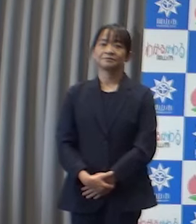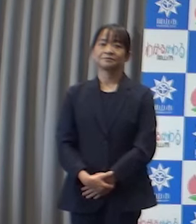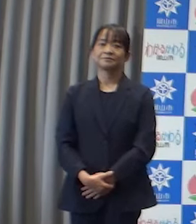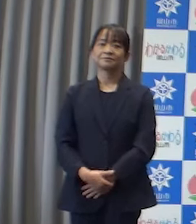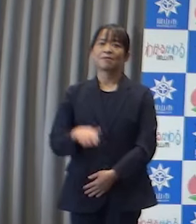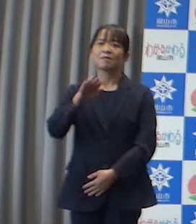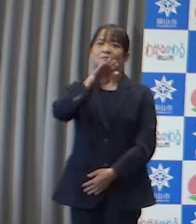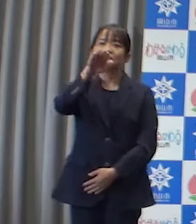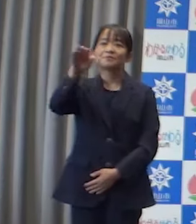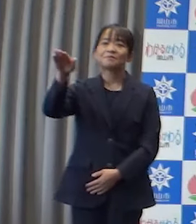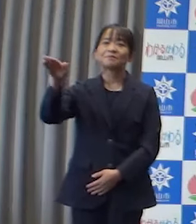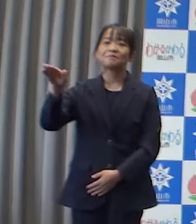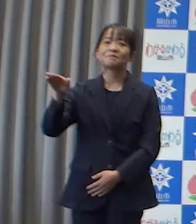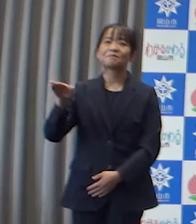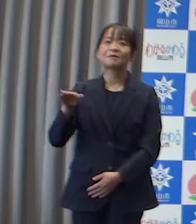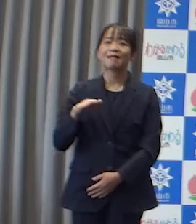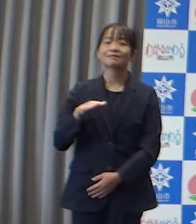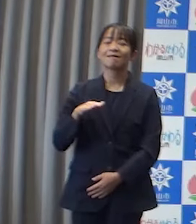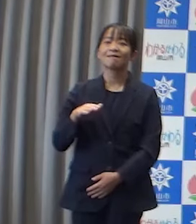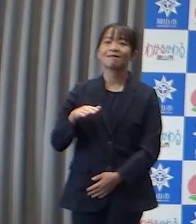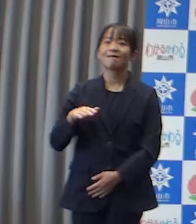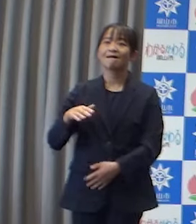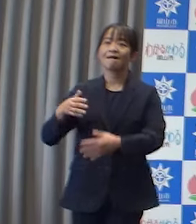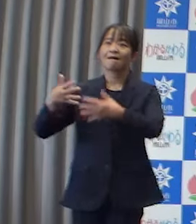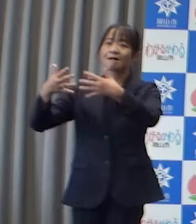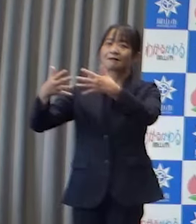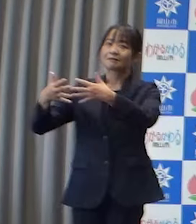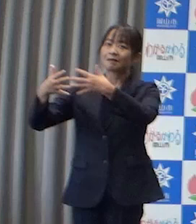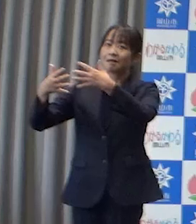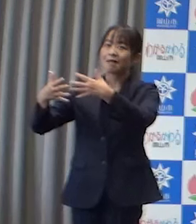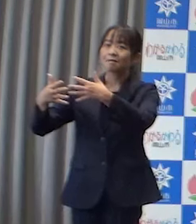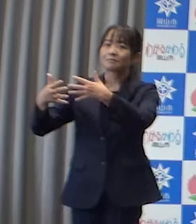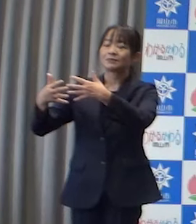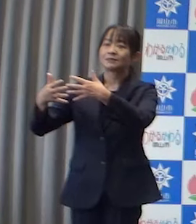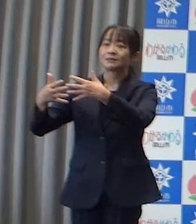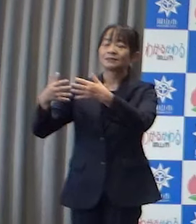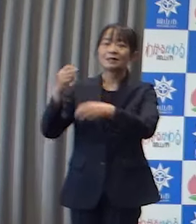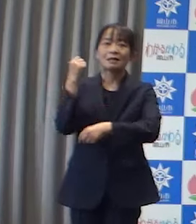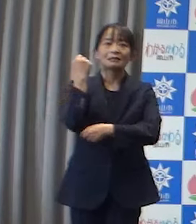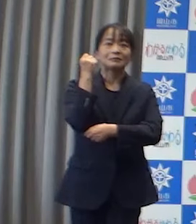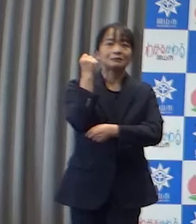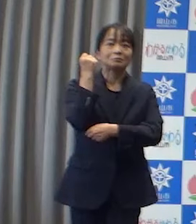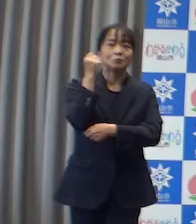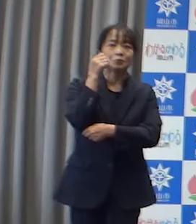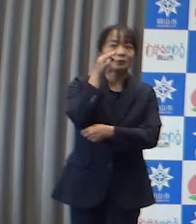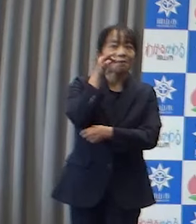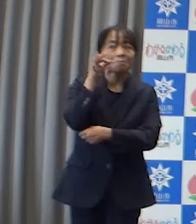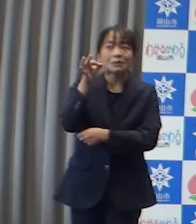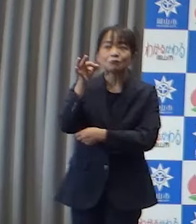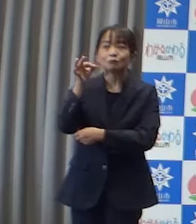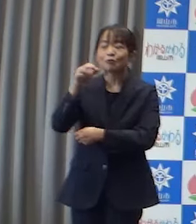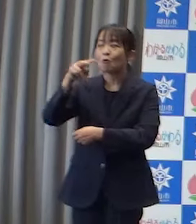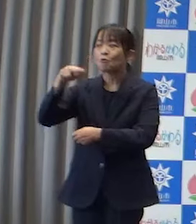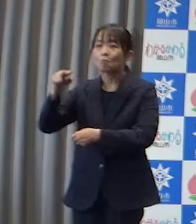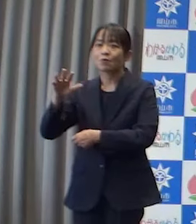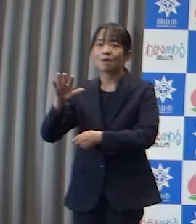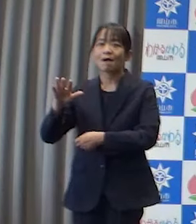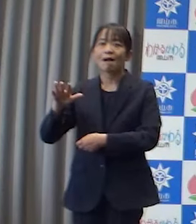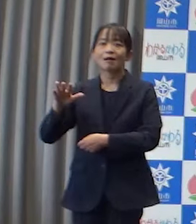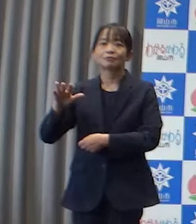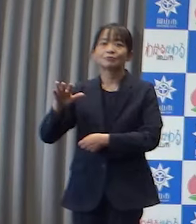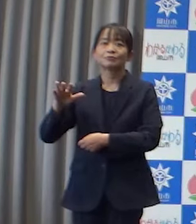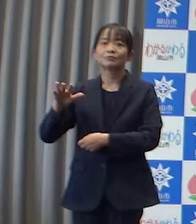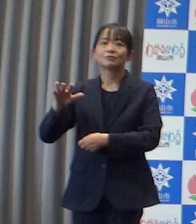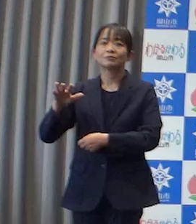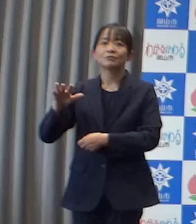皆さんよくテレビでも新聞でも出てますけども、今回勇退した